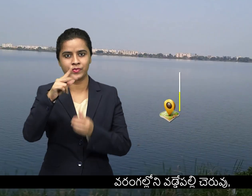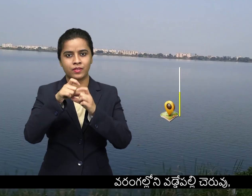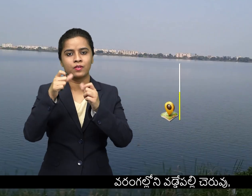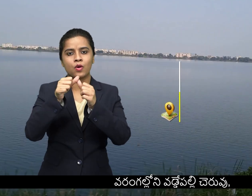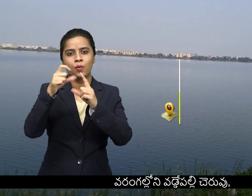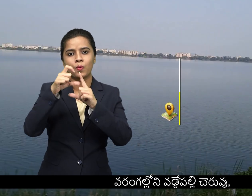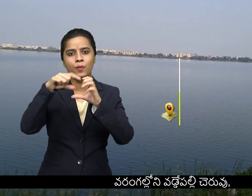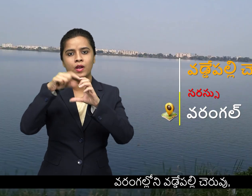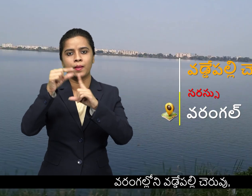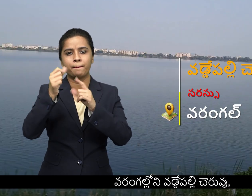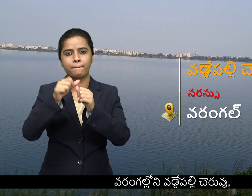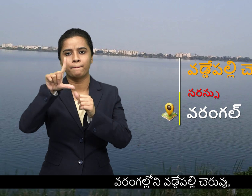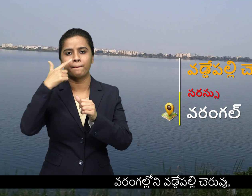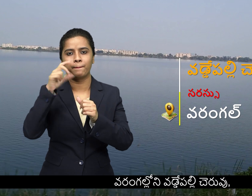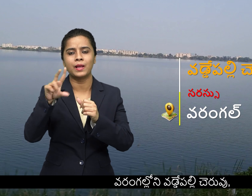వరంగల్లోని వడ్డేపల్లి చెరువు,